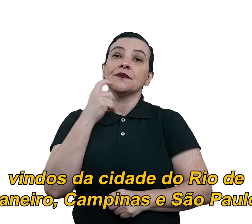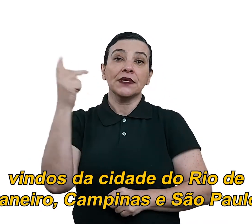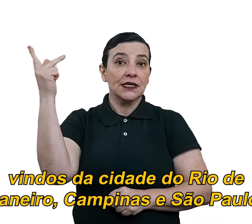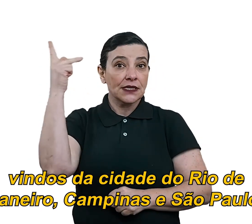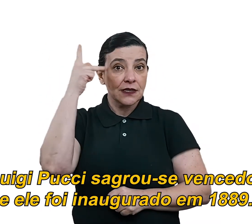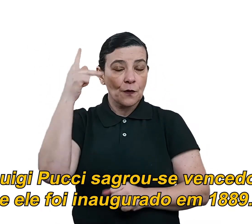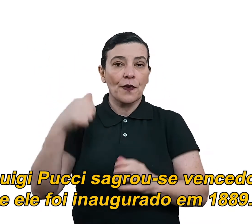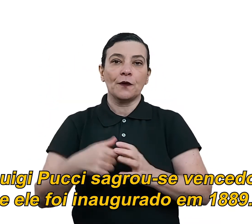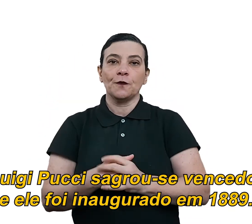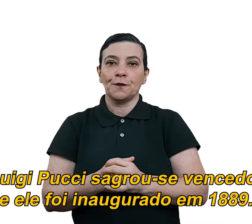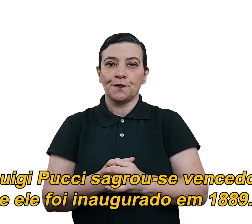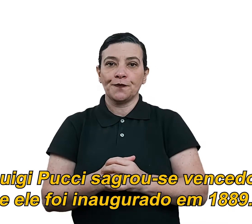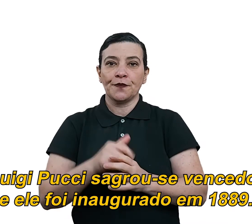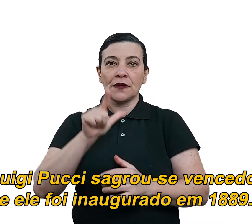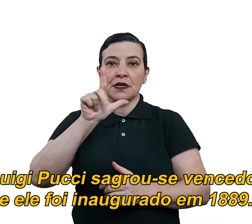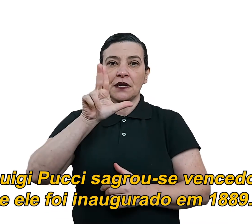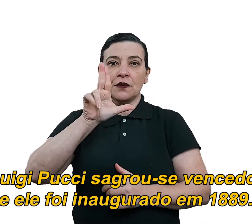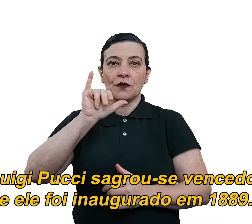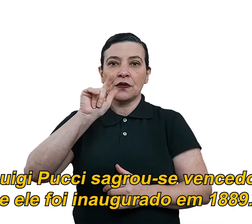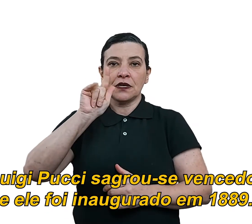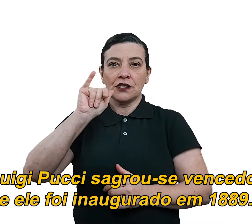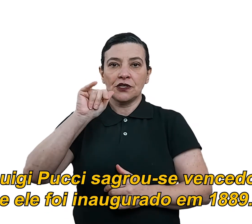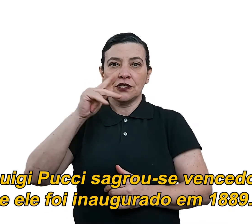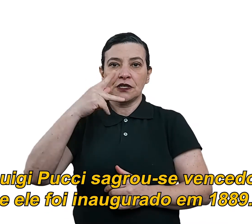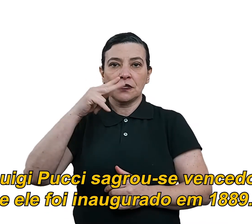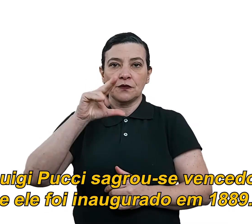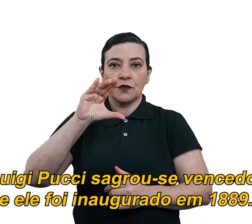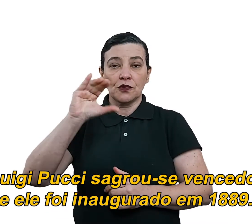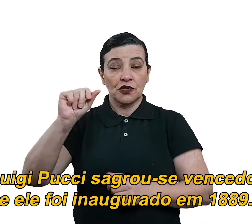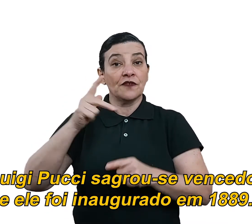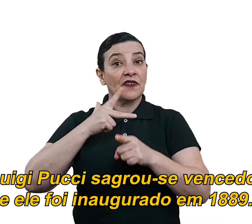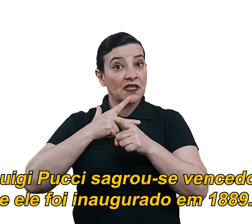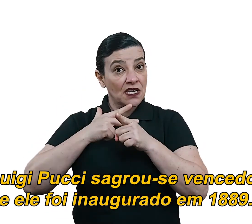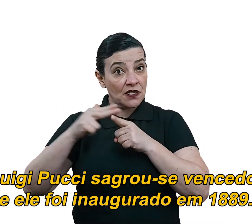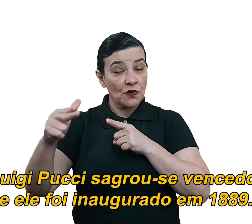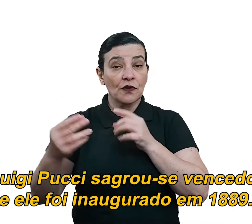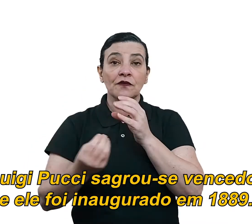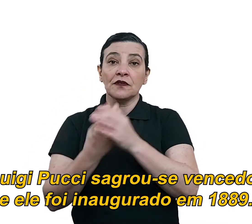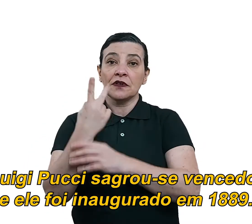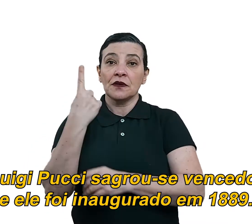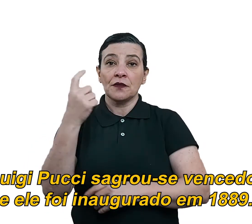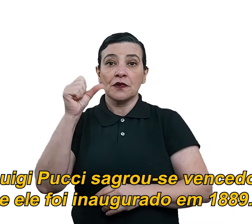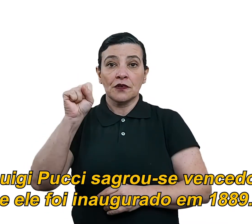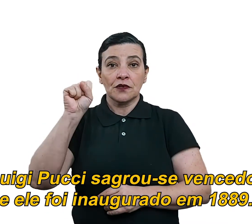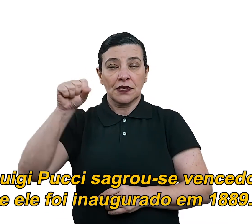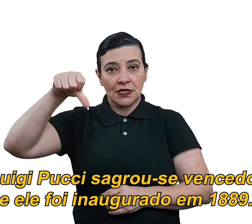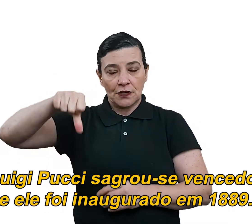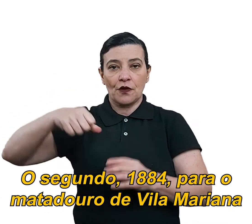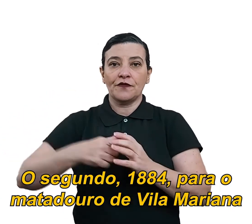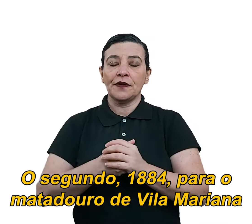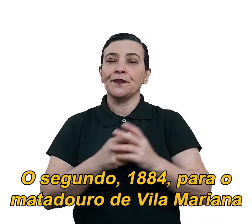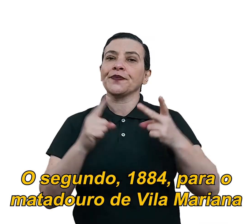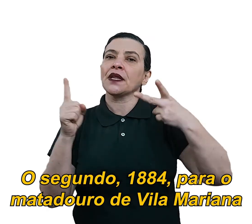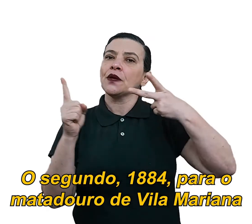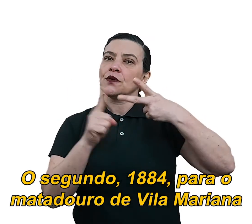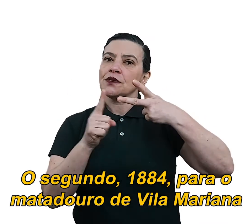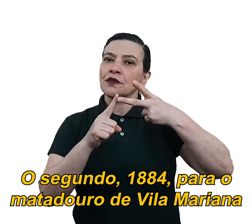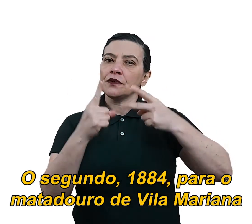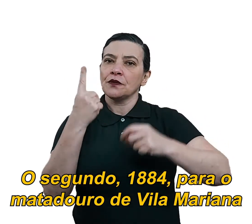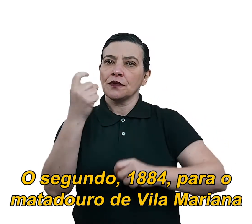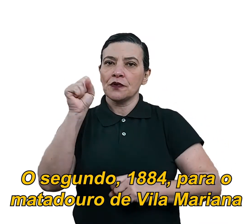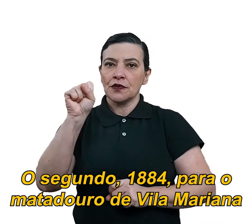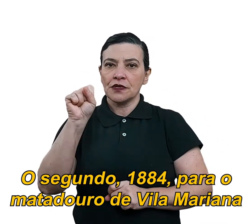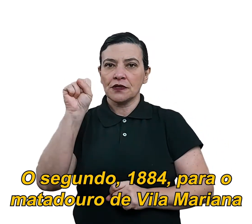e São Paulo. Luigi Pucci sagrou-se vencedor, e ele foi inaugurado em 1889. O